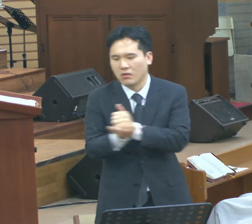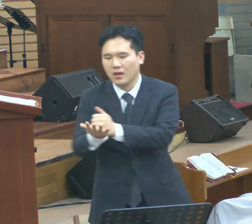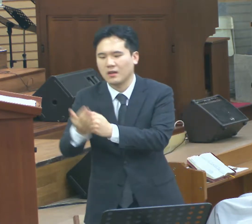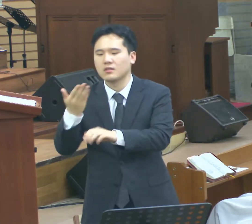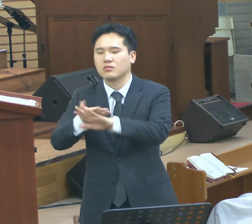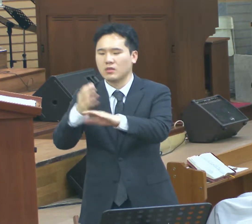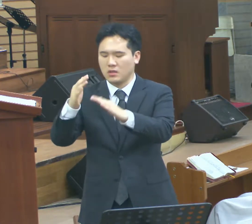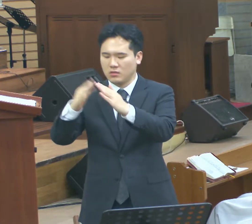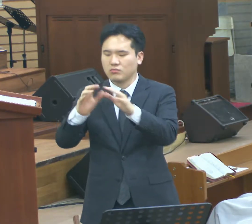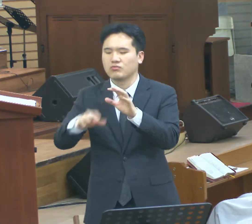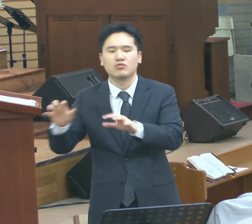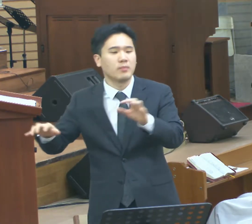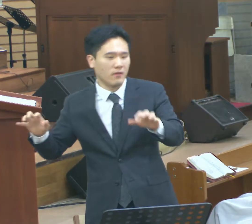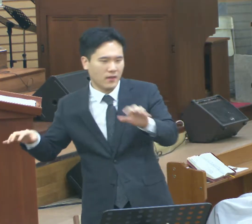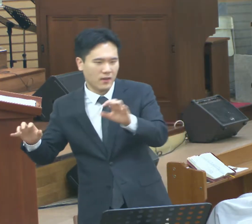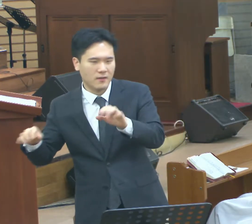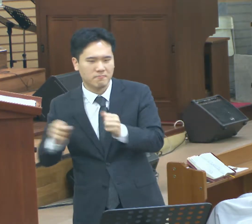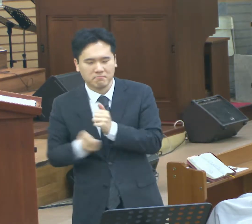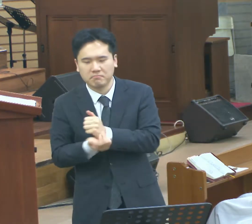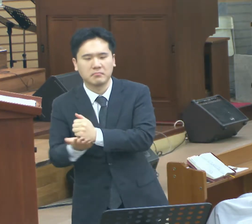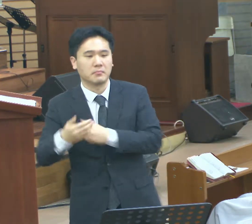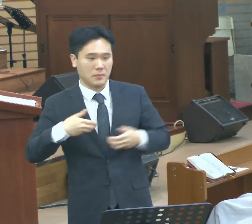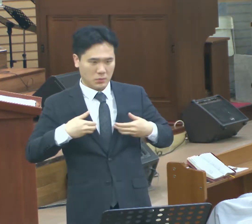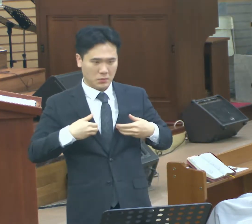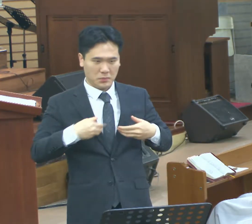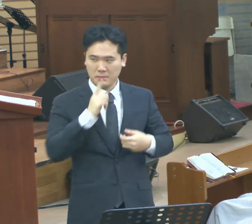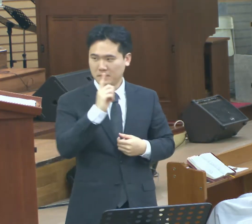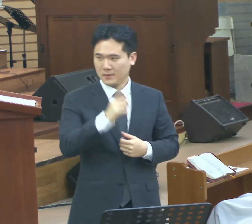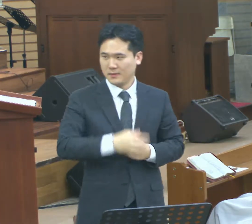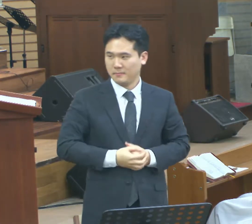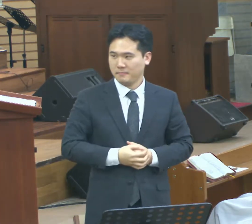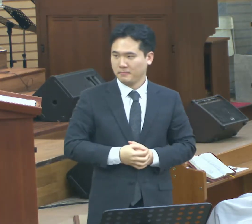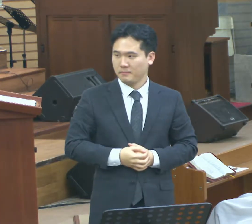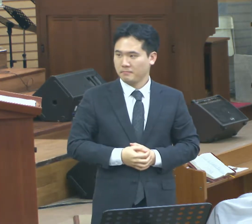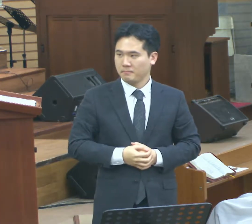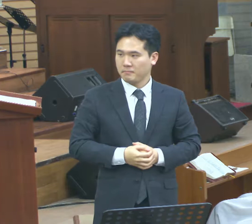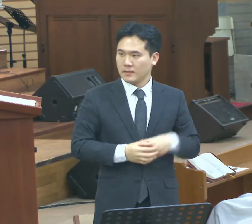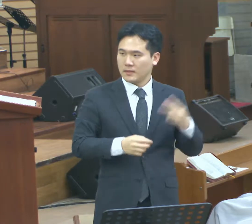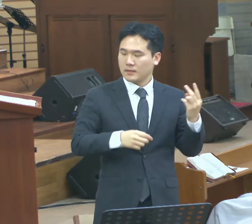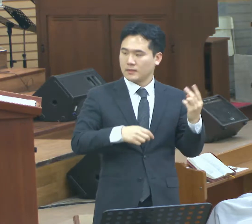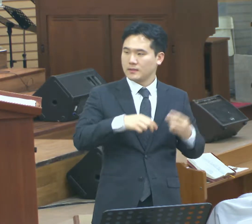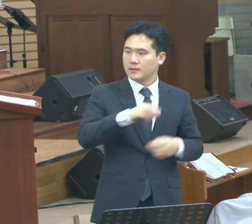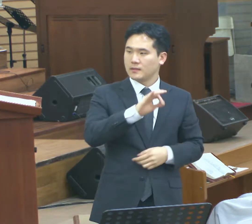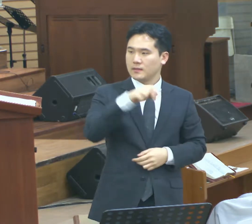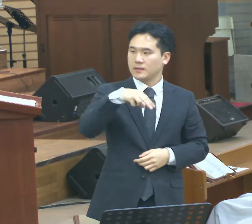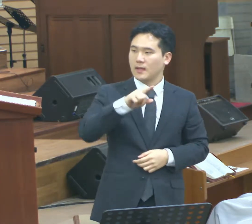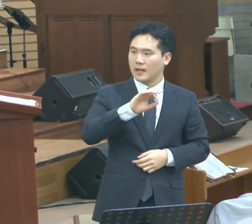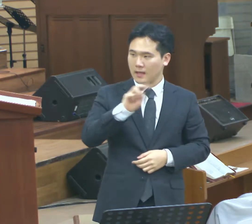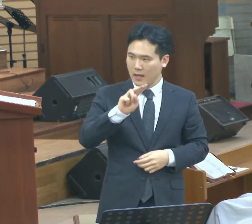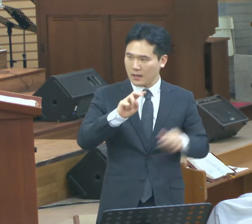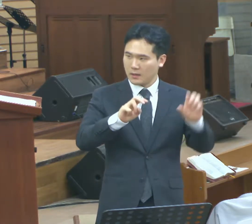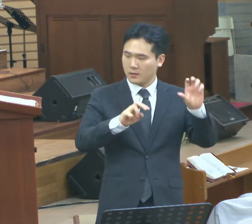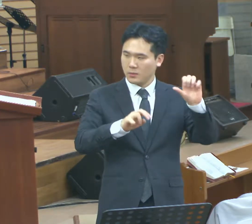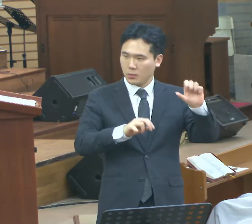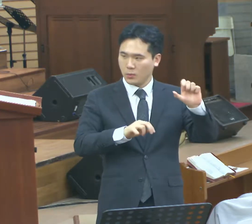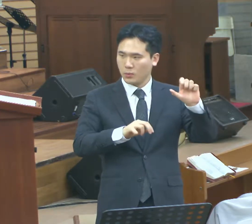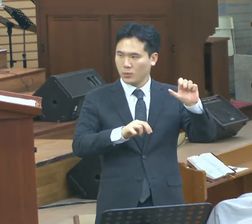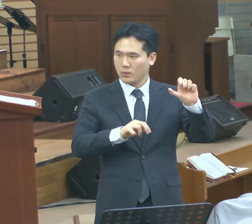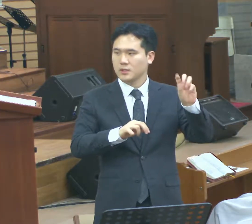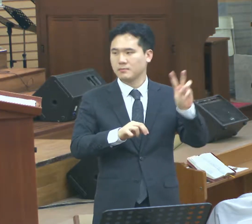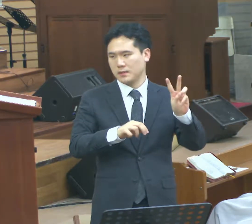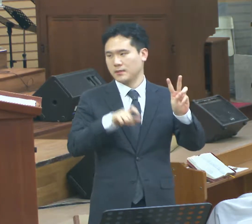이사야서에도 이름을 안다 해놓고 그 다음에 선포하고 전하는 그 내용이 이어서 나오는 것이